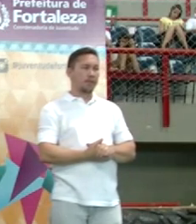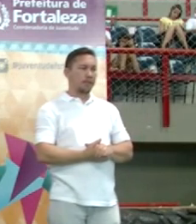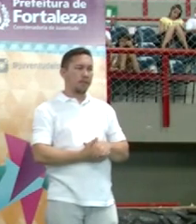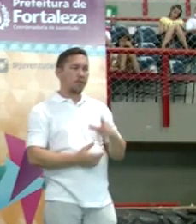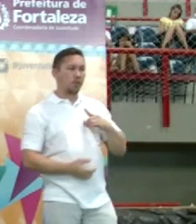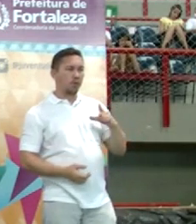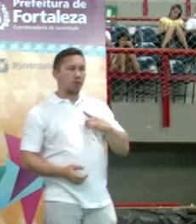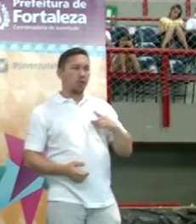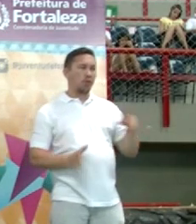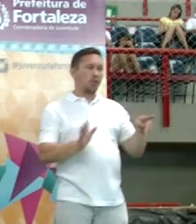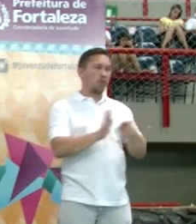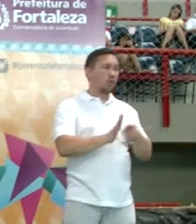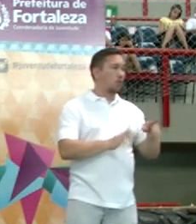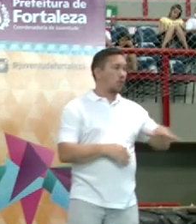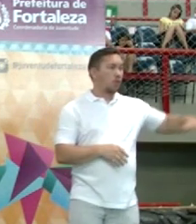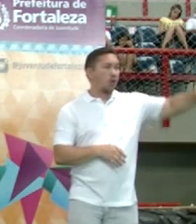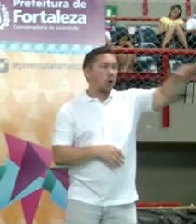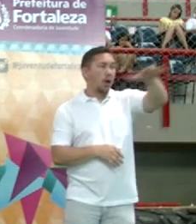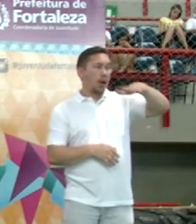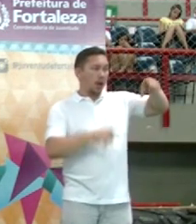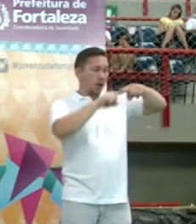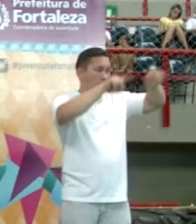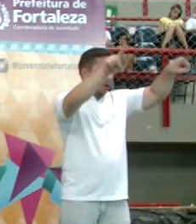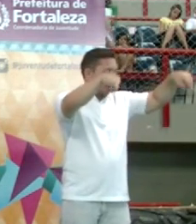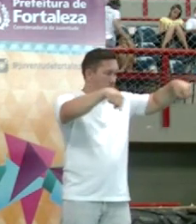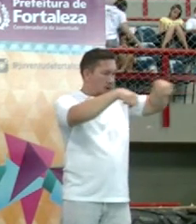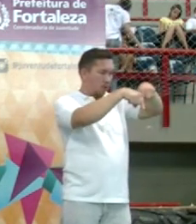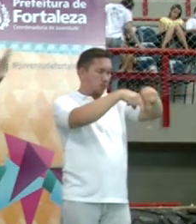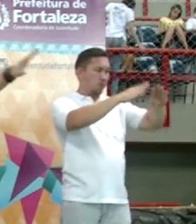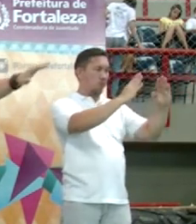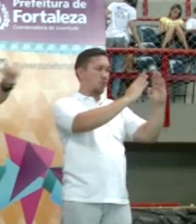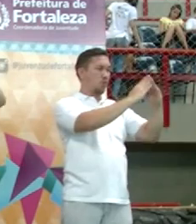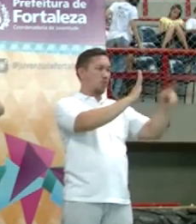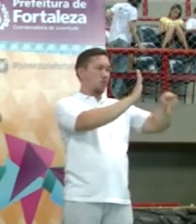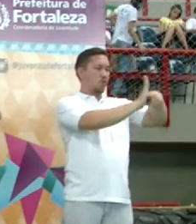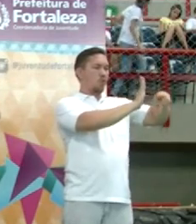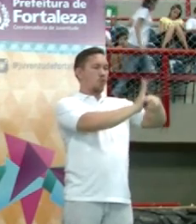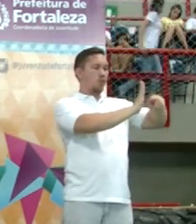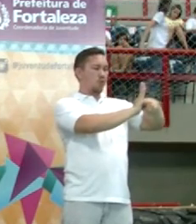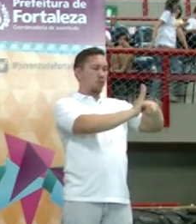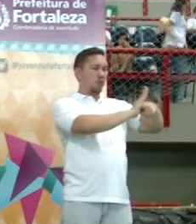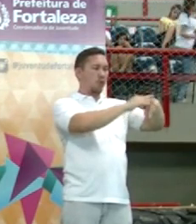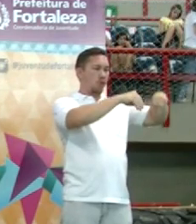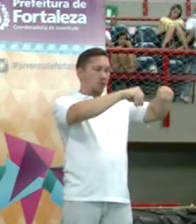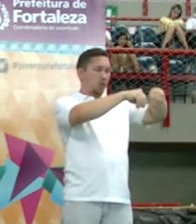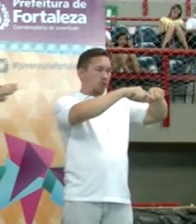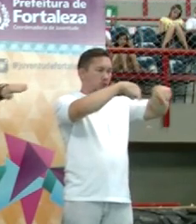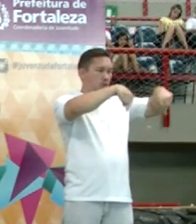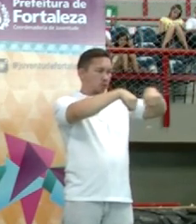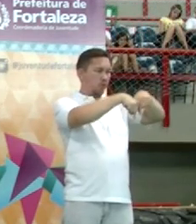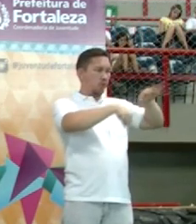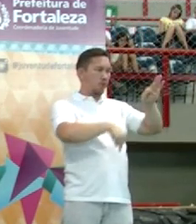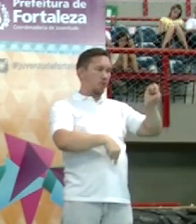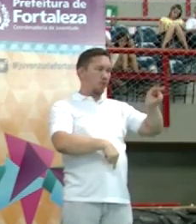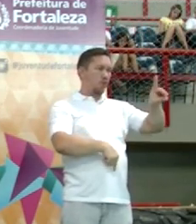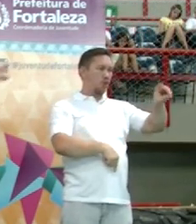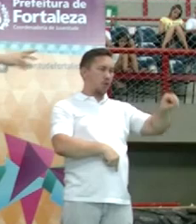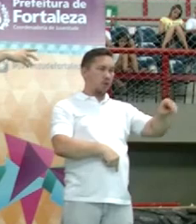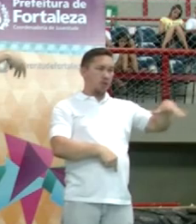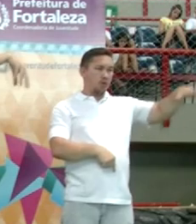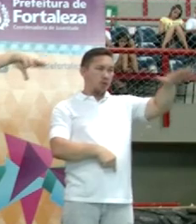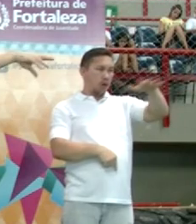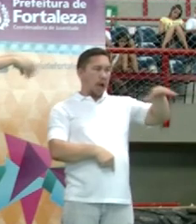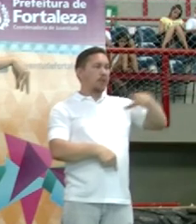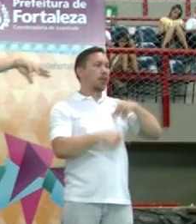do Senhor. É a área do feudo, onde mora o dono do feudo. Nesse manso senhorial vai ter uma